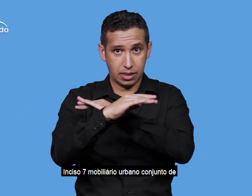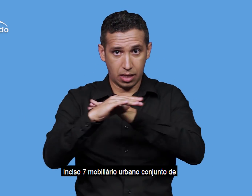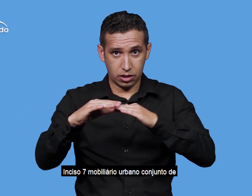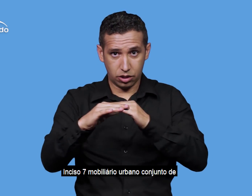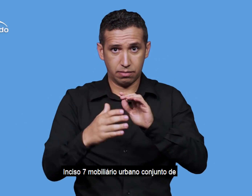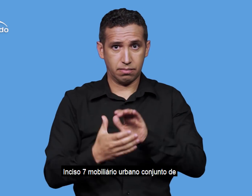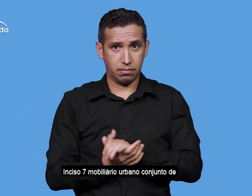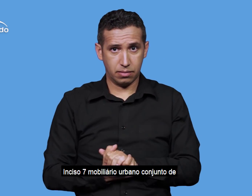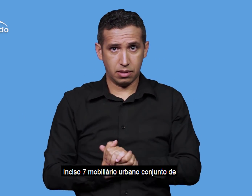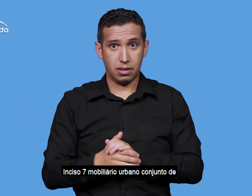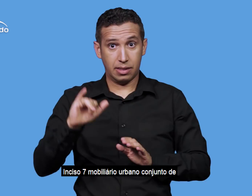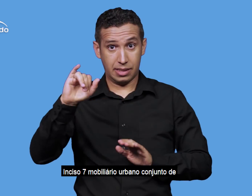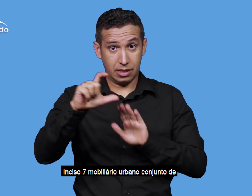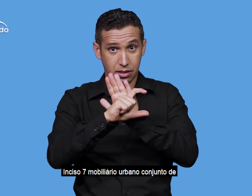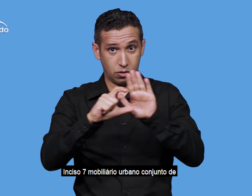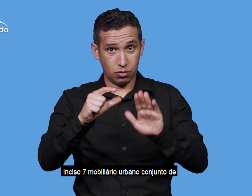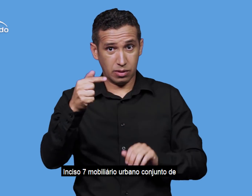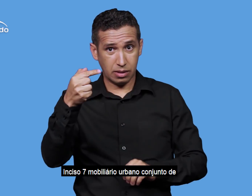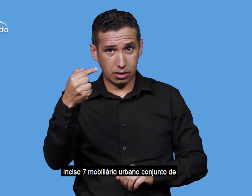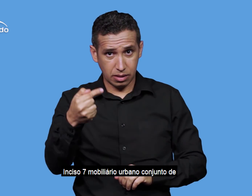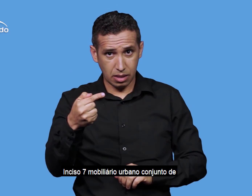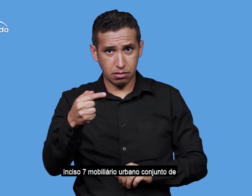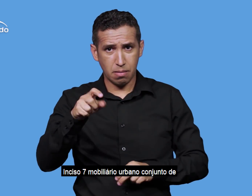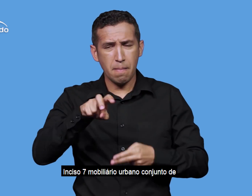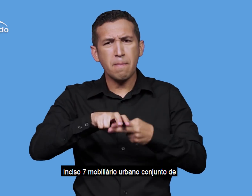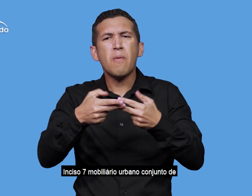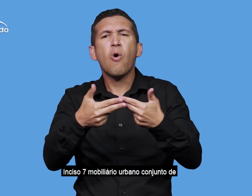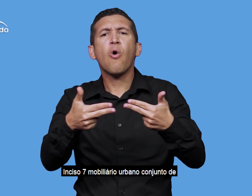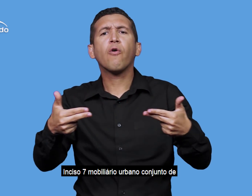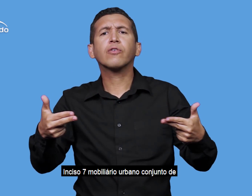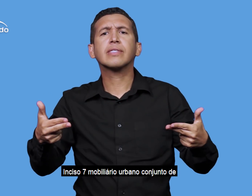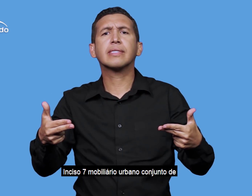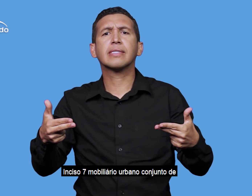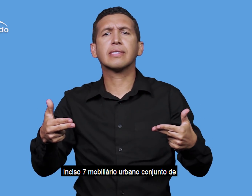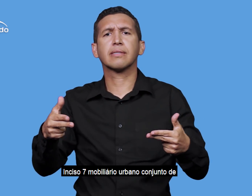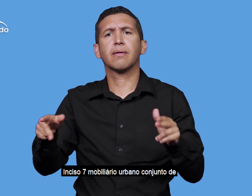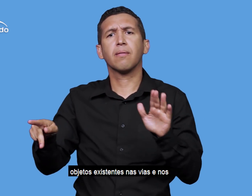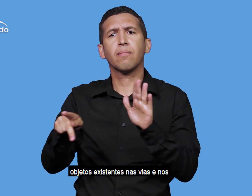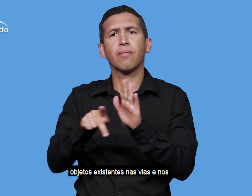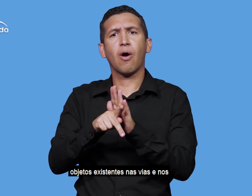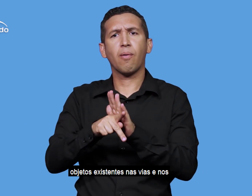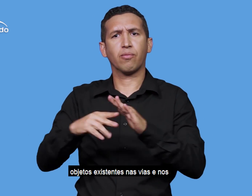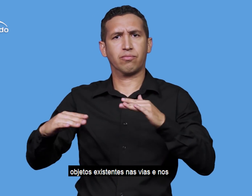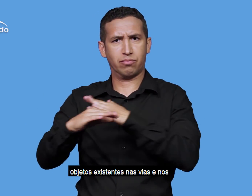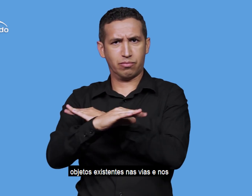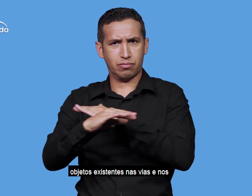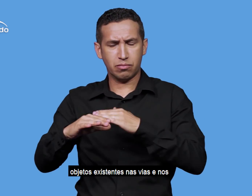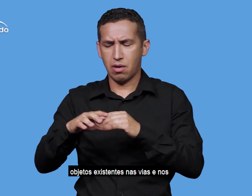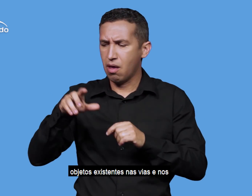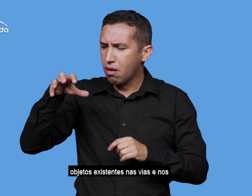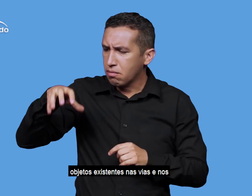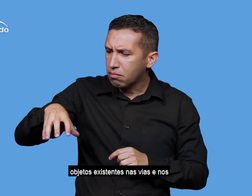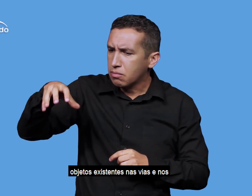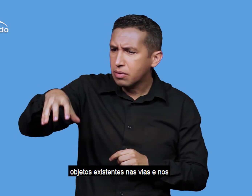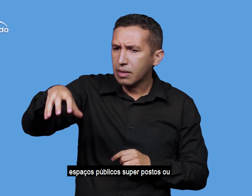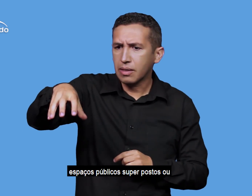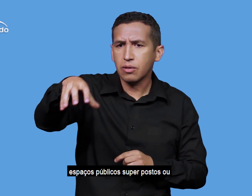inciso 7 mobiliário urbano conjunto de objetos existentes nas vias e nos espaços